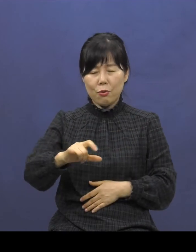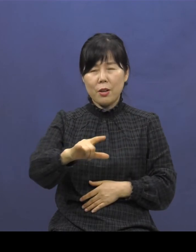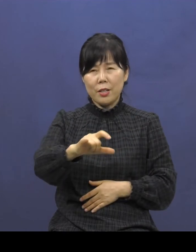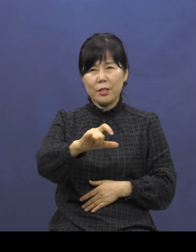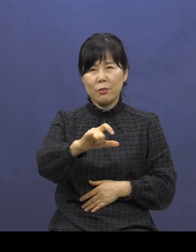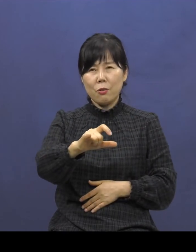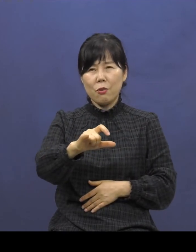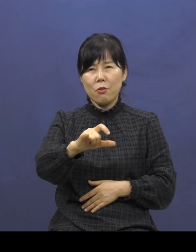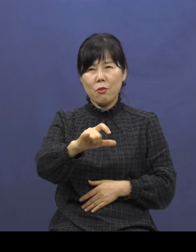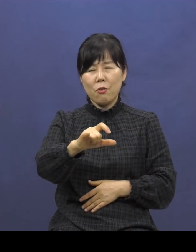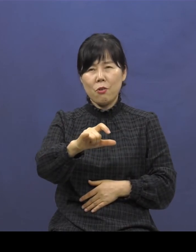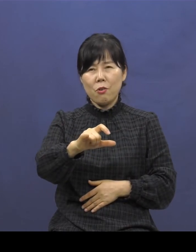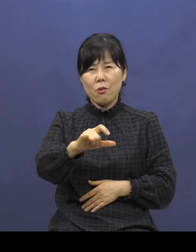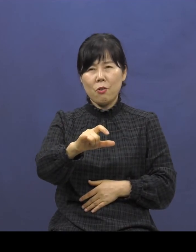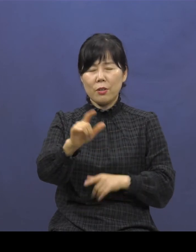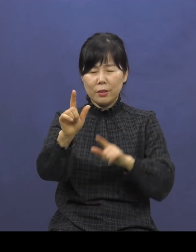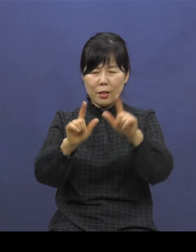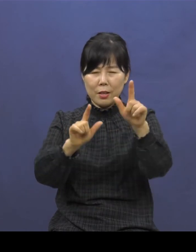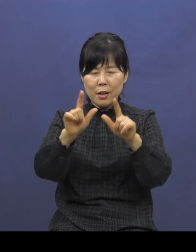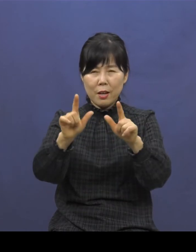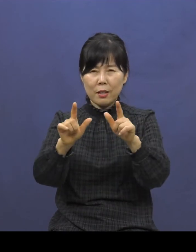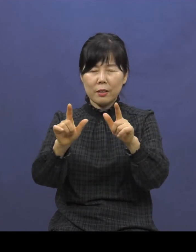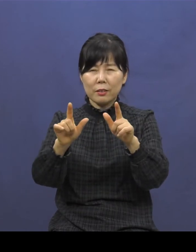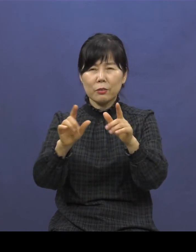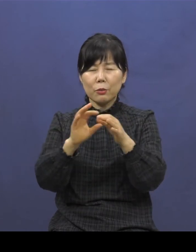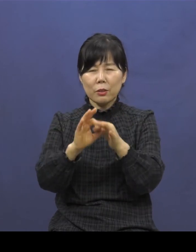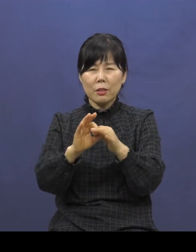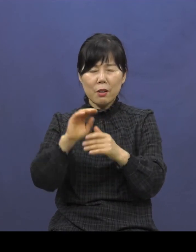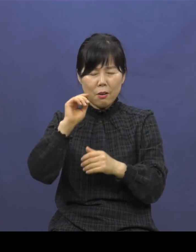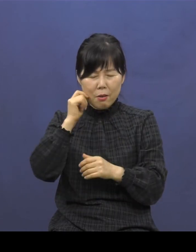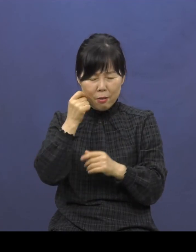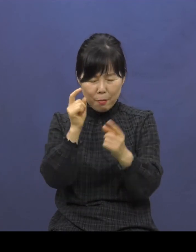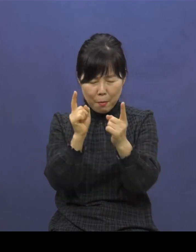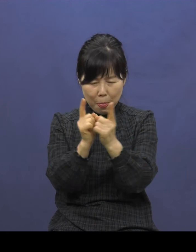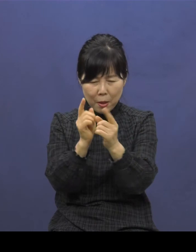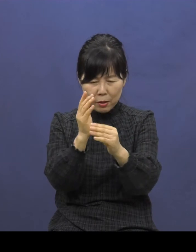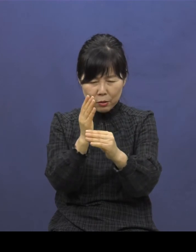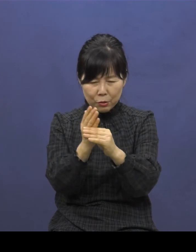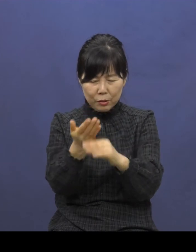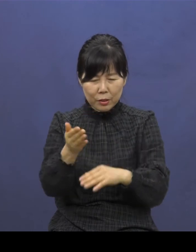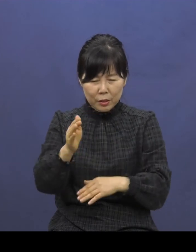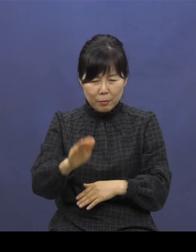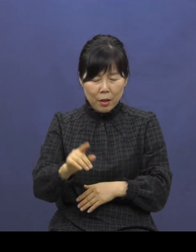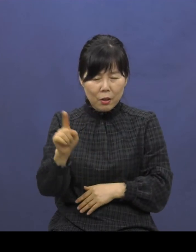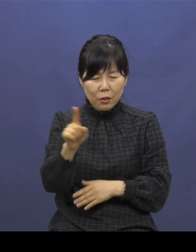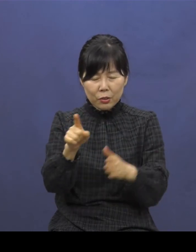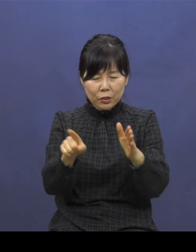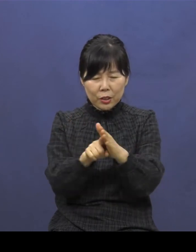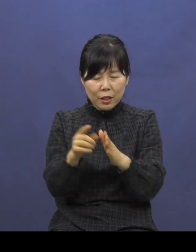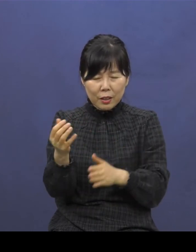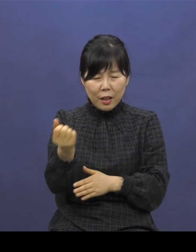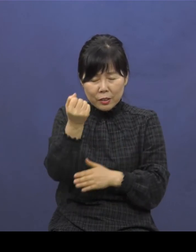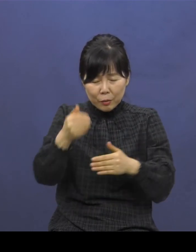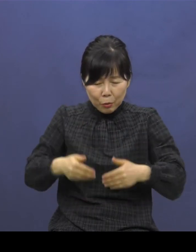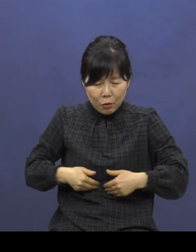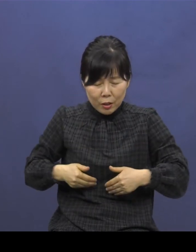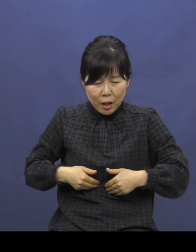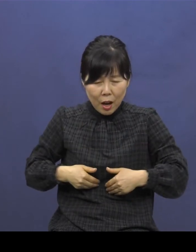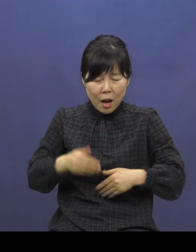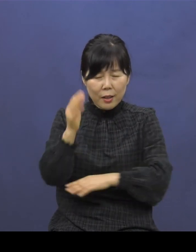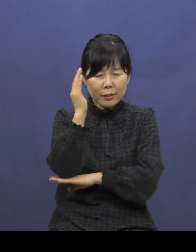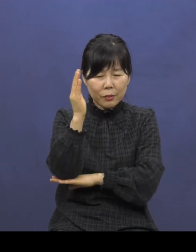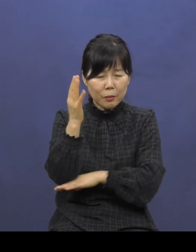이 코로나19, 이 우한 코로나 이 사태를 통해서 참 어려움을 겪기 때문에 어떤 신앙을 가져야 하는가를 갖다가 여러